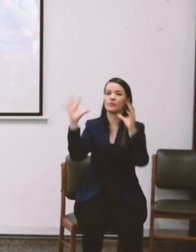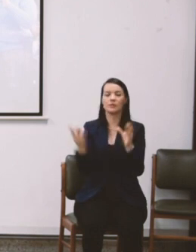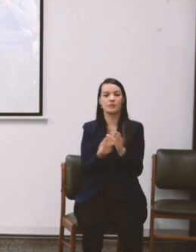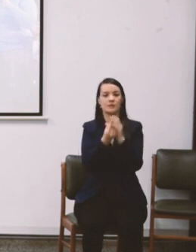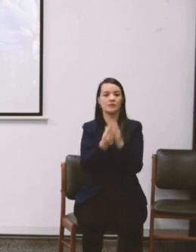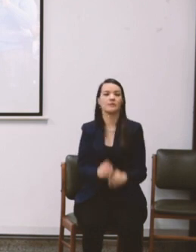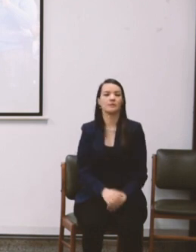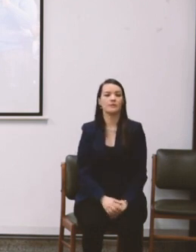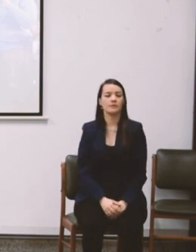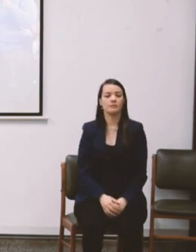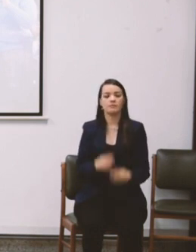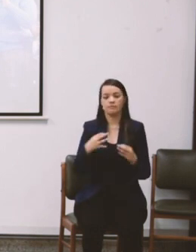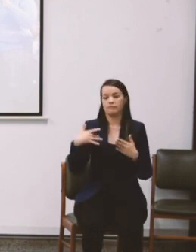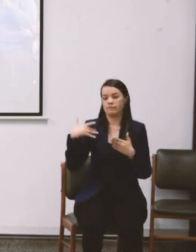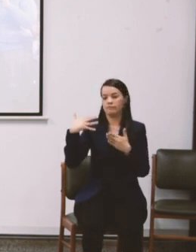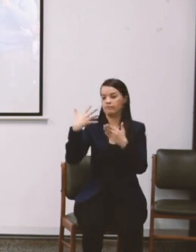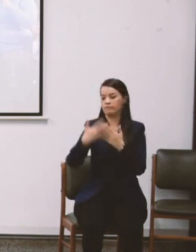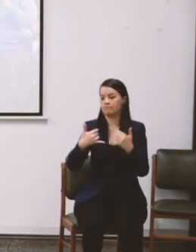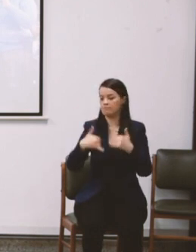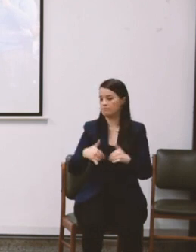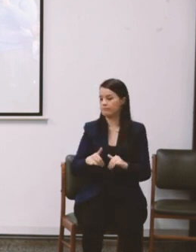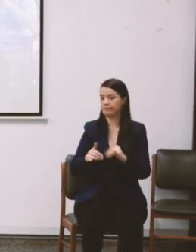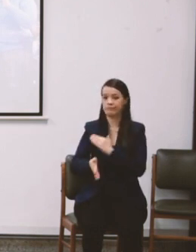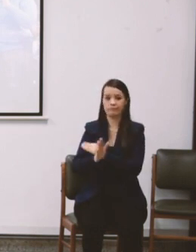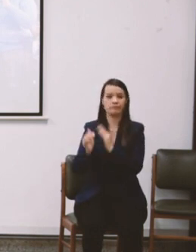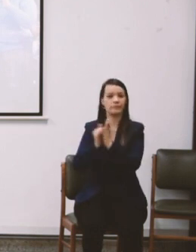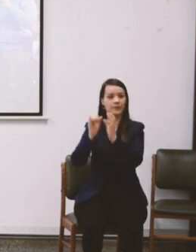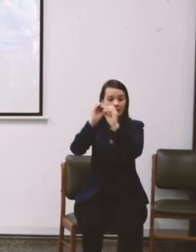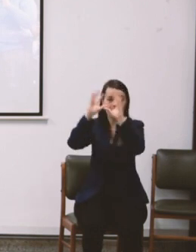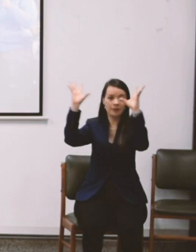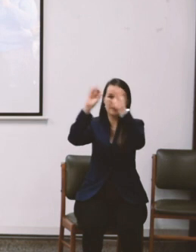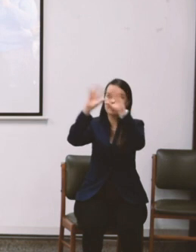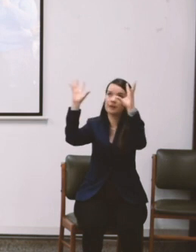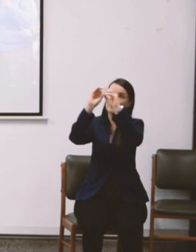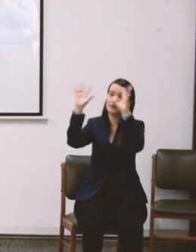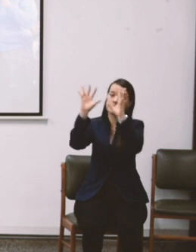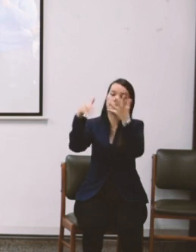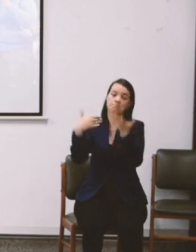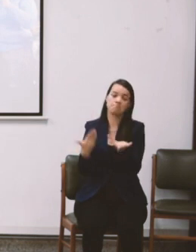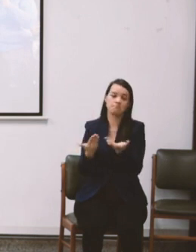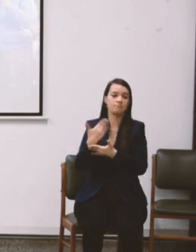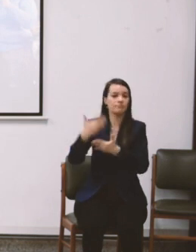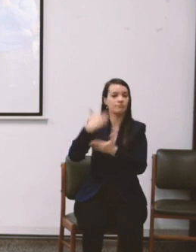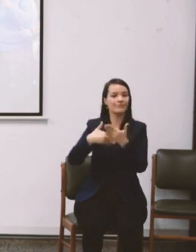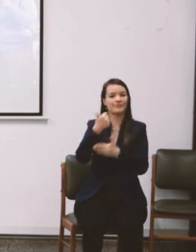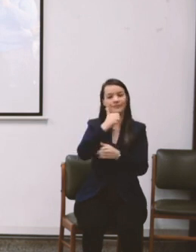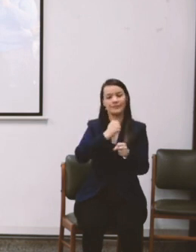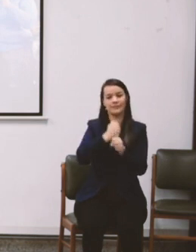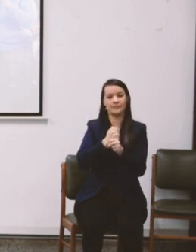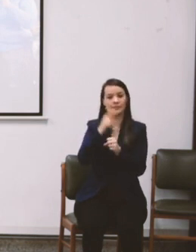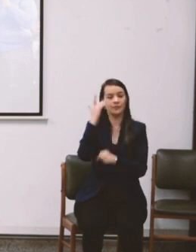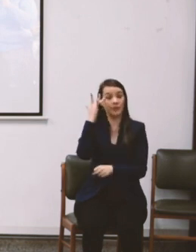¿cierto? Y al final se nos ha quedado ahí, en el deseo, porque posiblemente si hace 10 años un chico con síndrome de